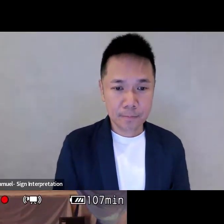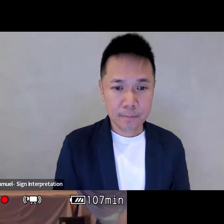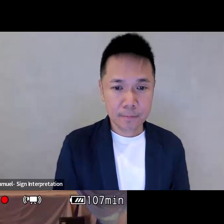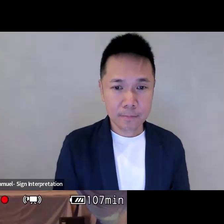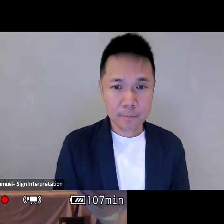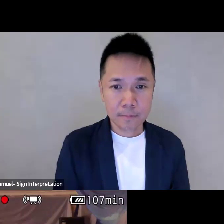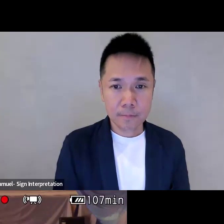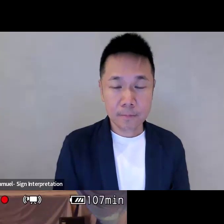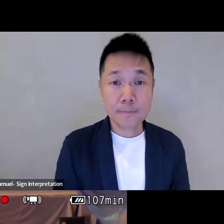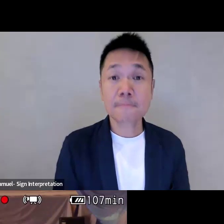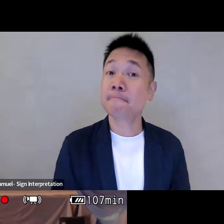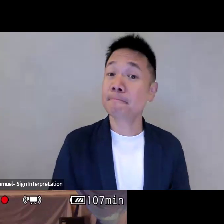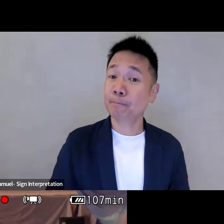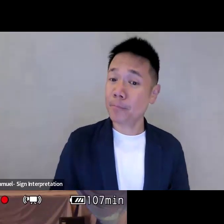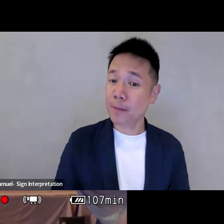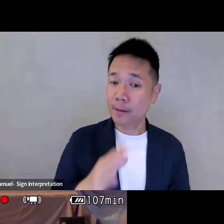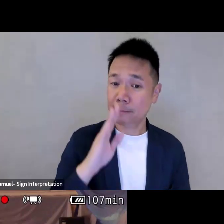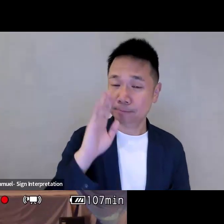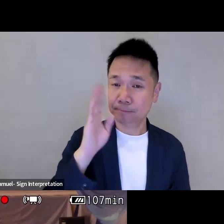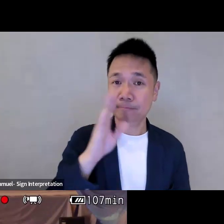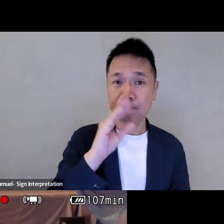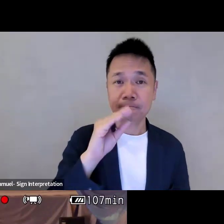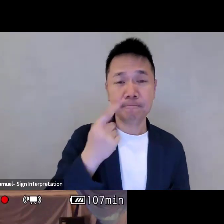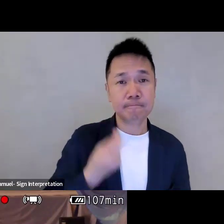哎，阿玛丽，我把讲台交给您。